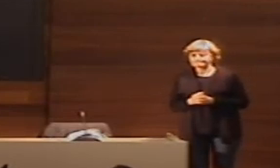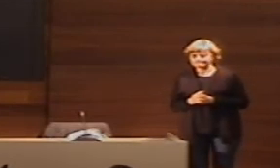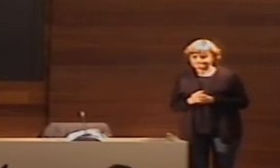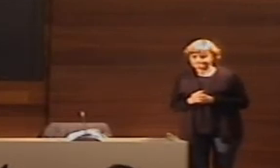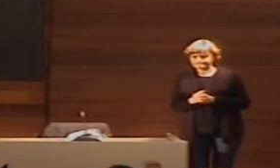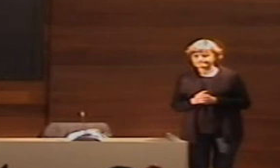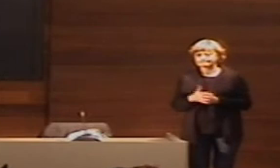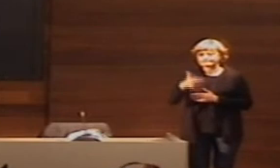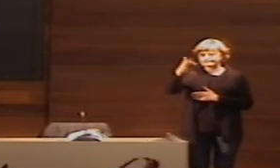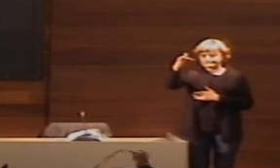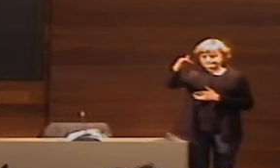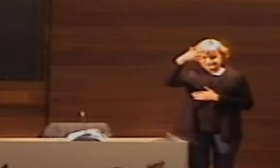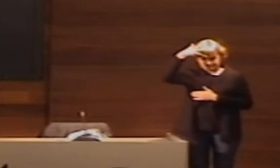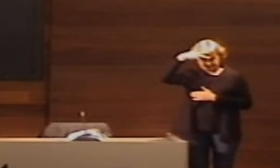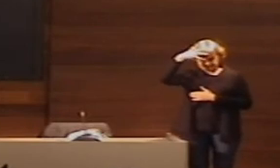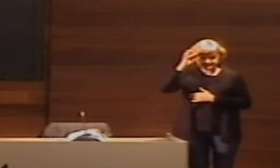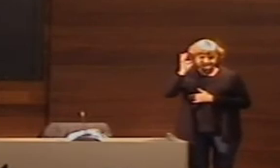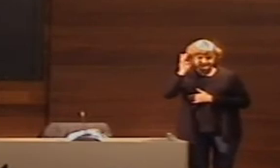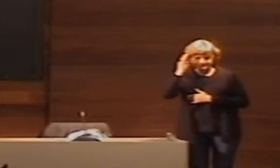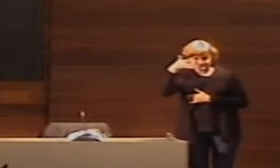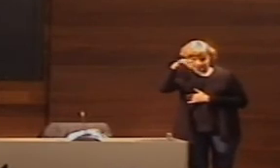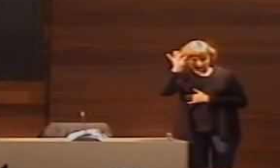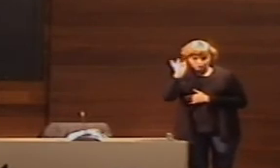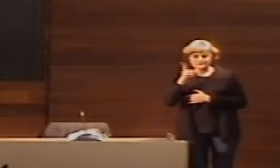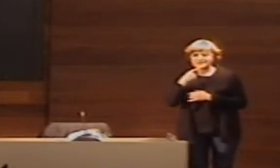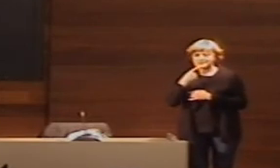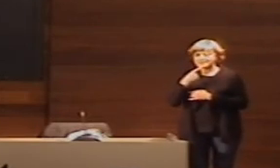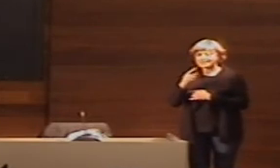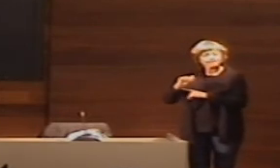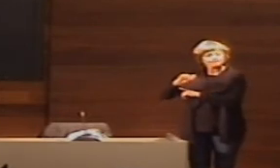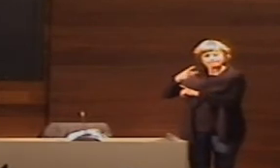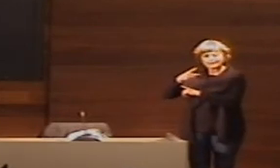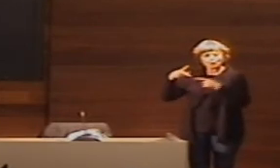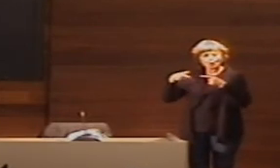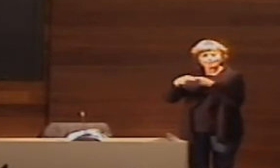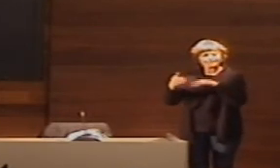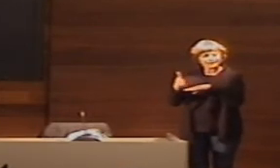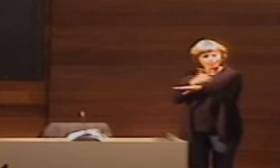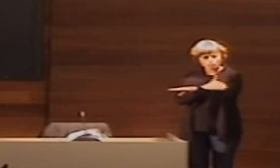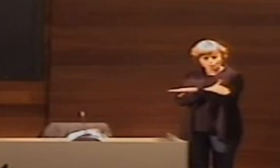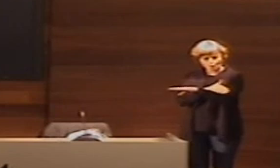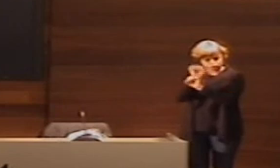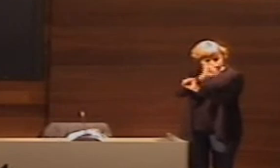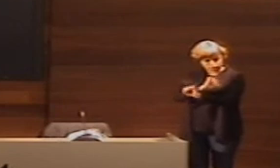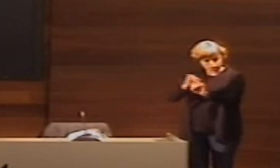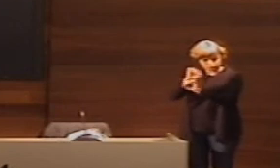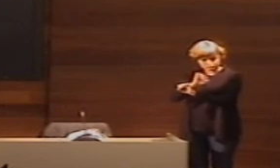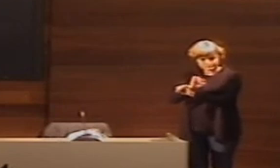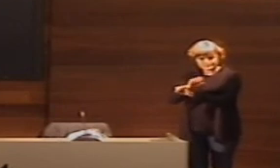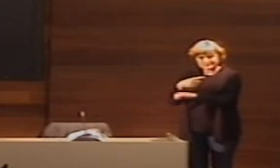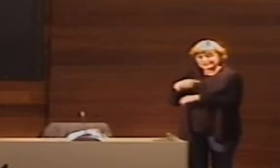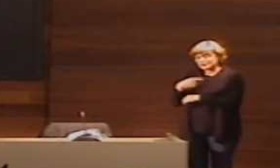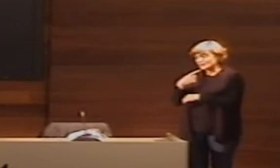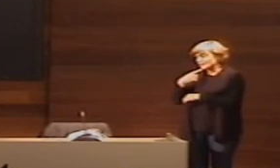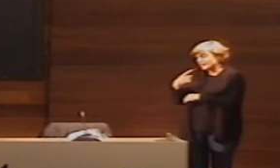Y yo una pregunta. Has dicho antes que en la jerarquía el primer paso es la prevención y no sé si vas a tener la suerte